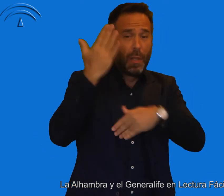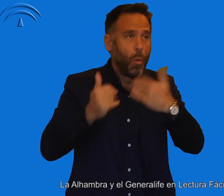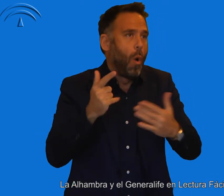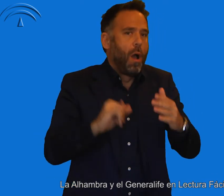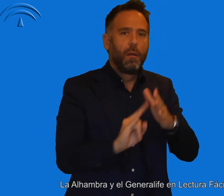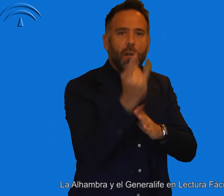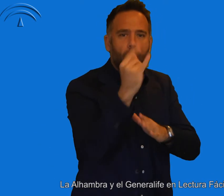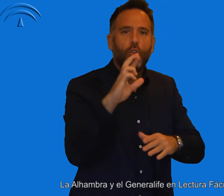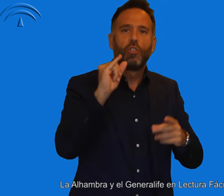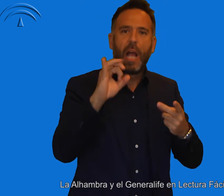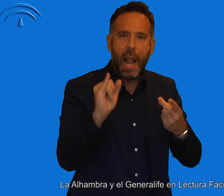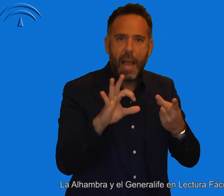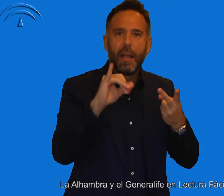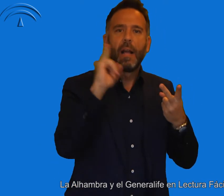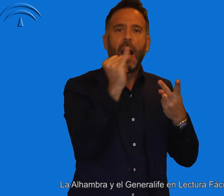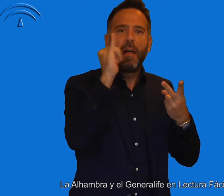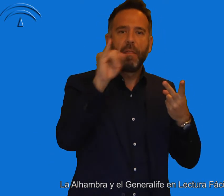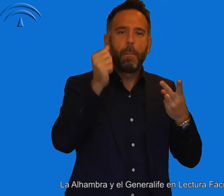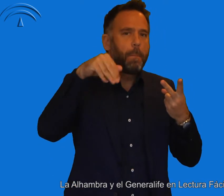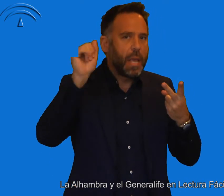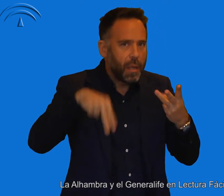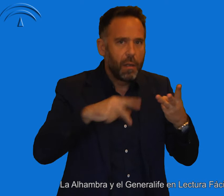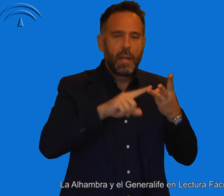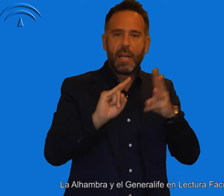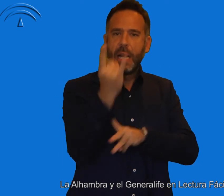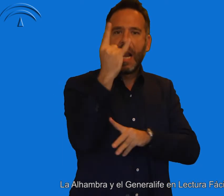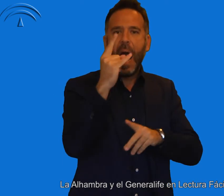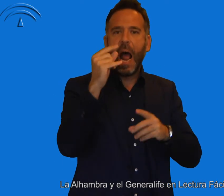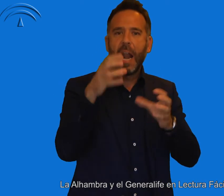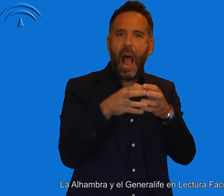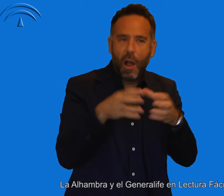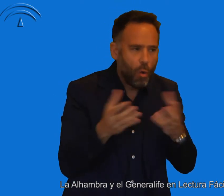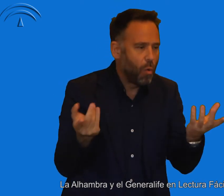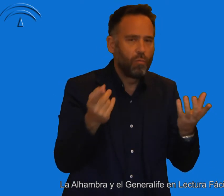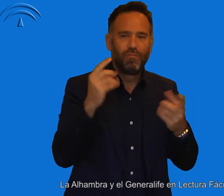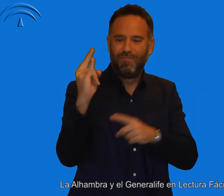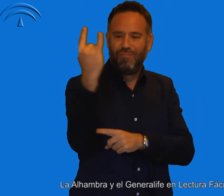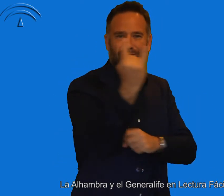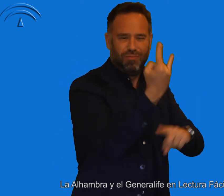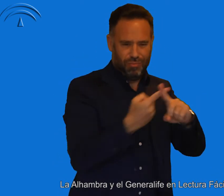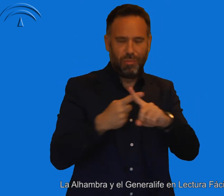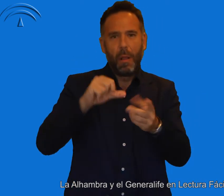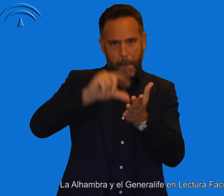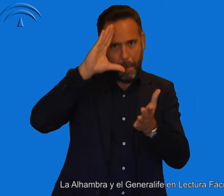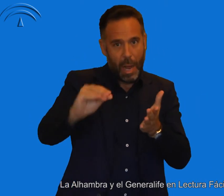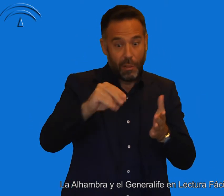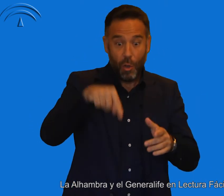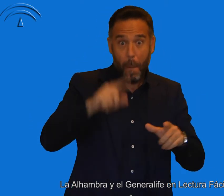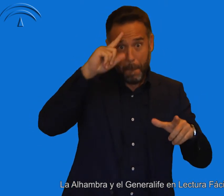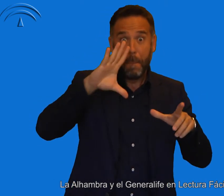rosales, jazmines, granados y naranjos florecían en el patio. El patio era un jardín